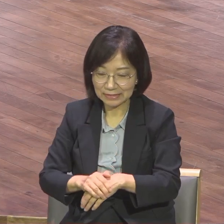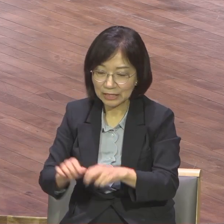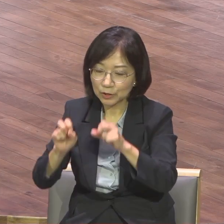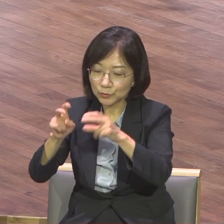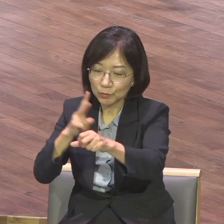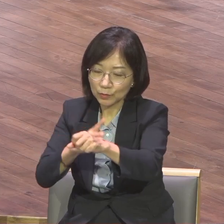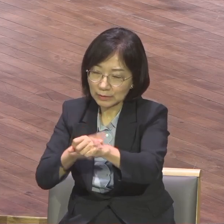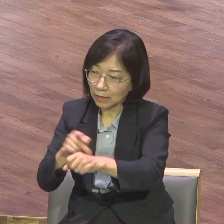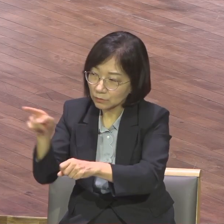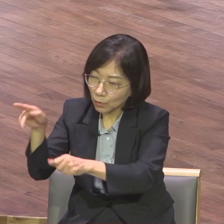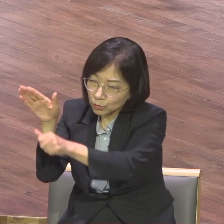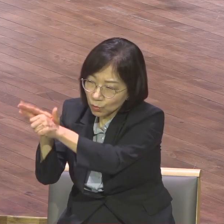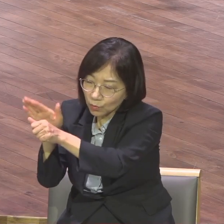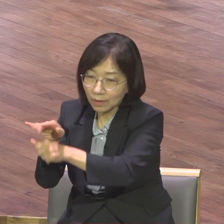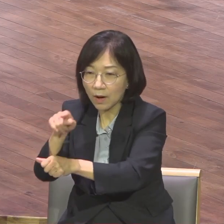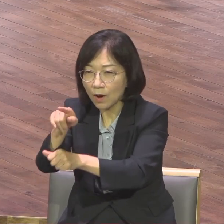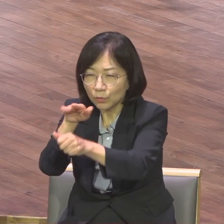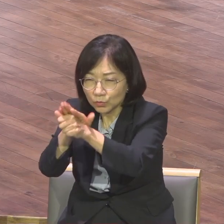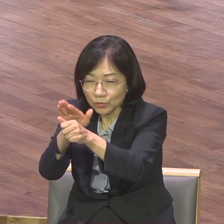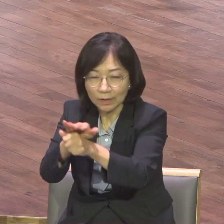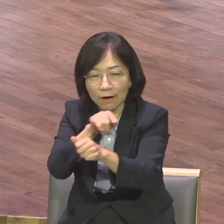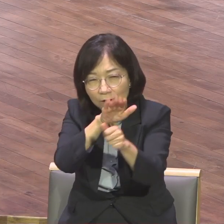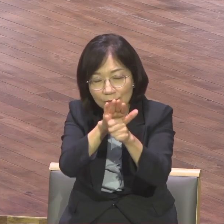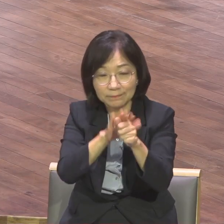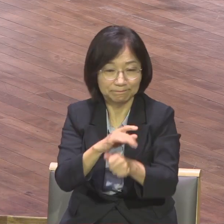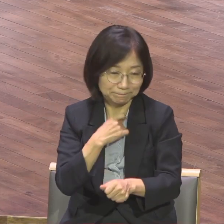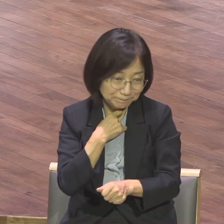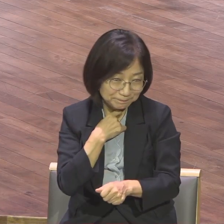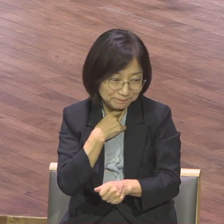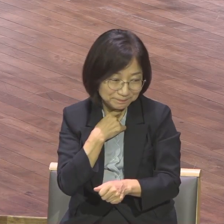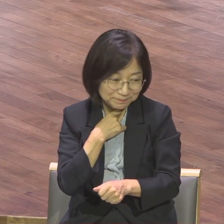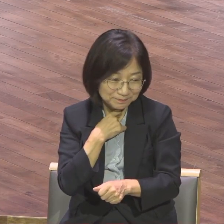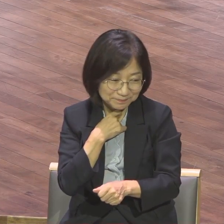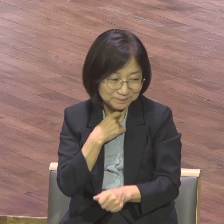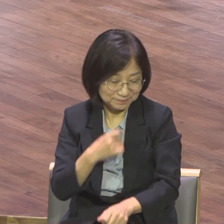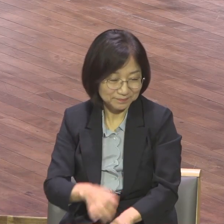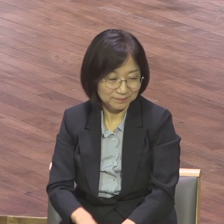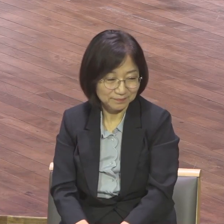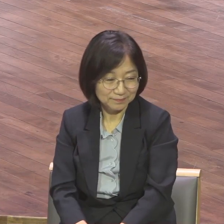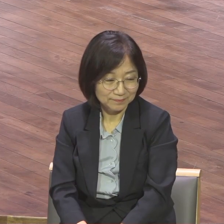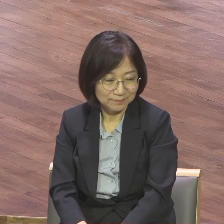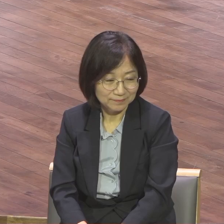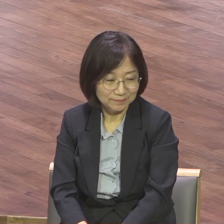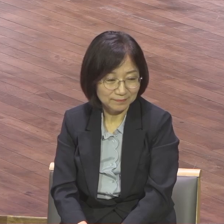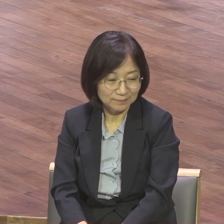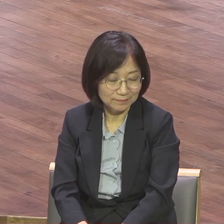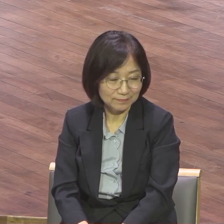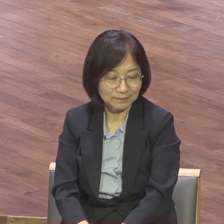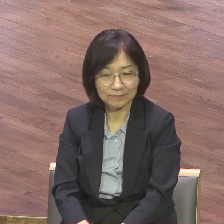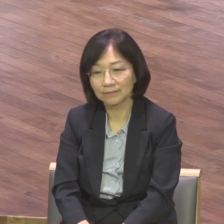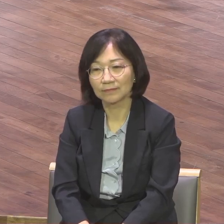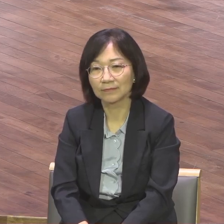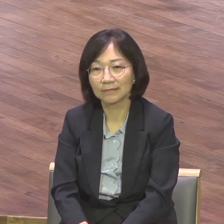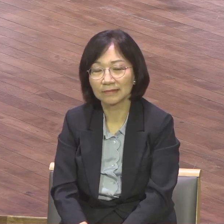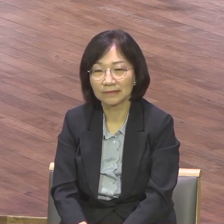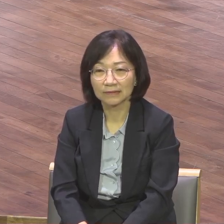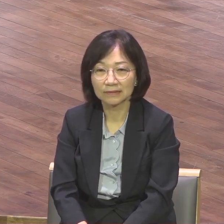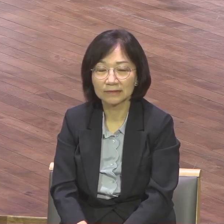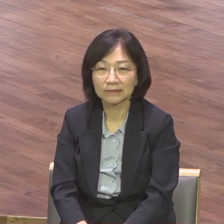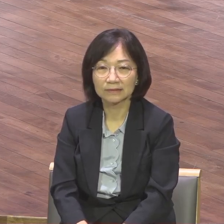도와주시고 저 선교사를 도와주고 이 지금 여기 있는 이 담당 중자 집안이 지금 어려움을 당하고